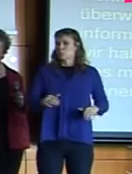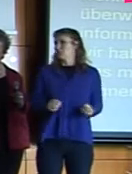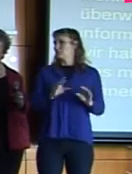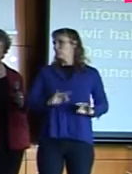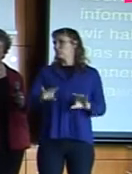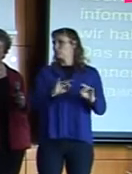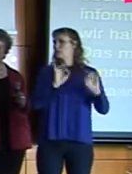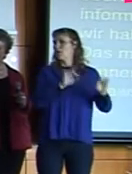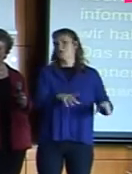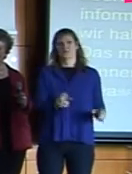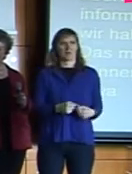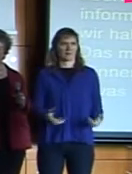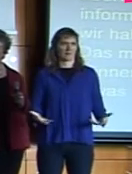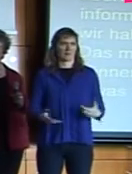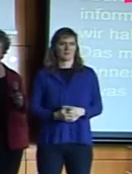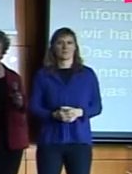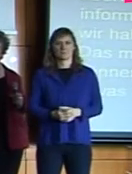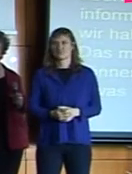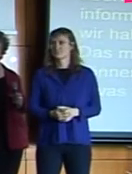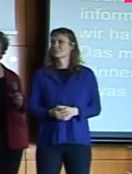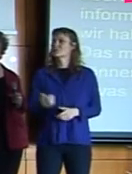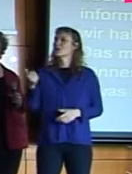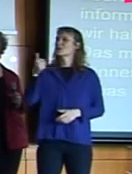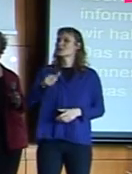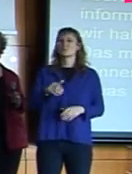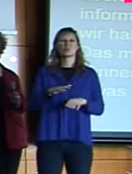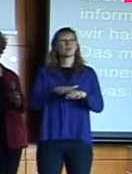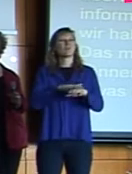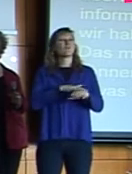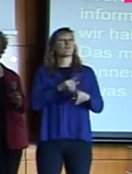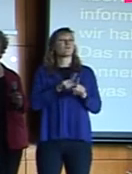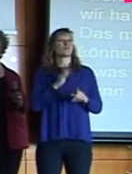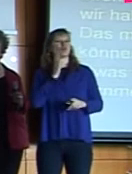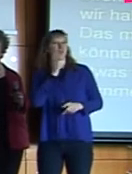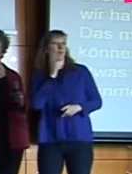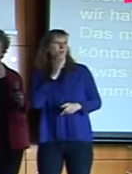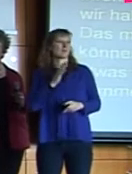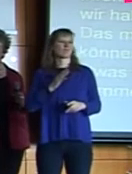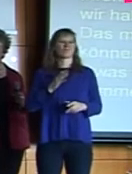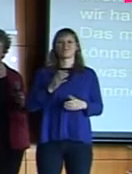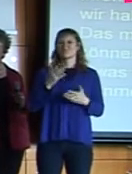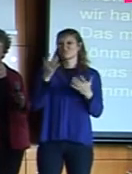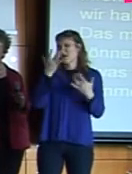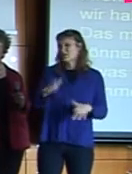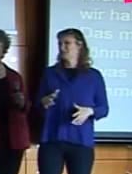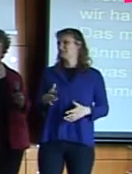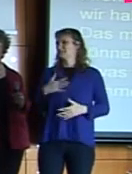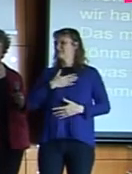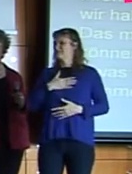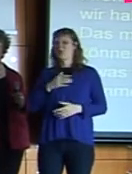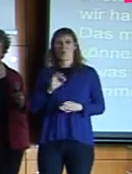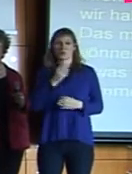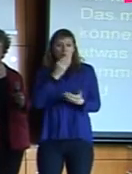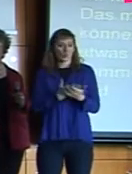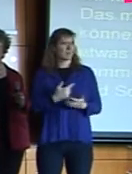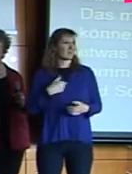tun. Dazu kommen aber auch so Scham- und Schuldgefühle, ich muss zugeben können, eigentlich schaffe